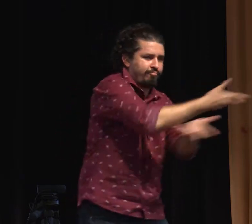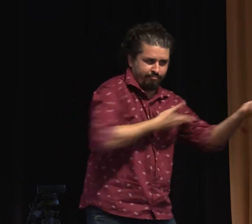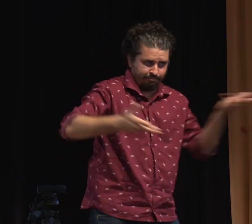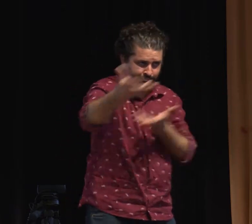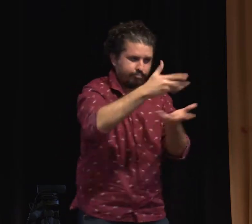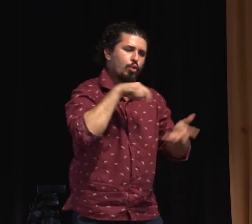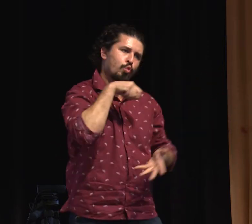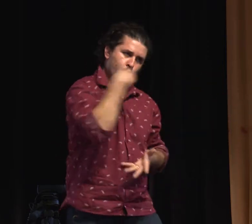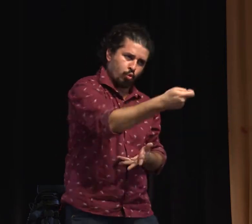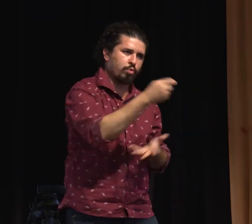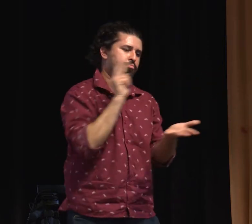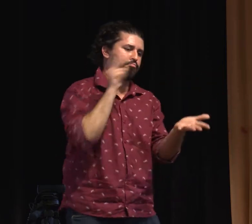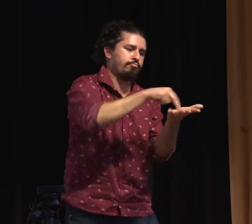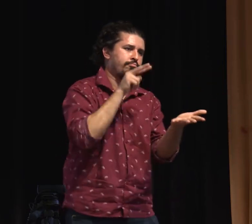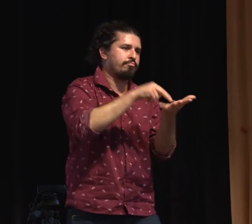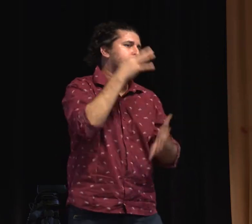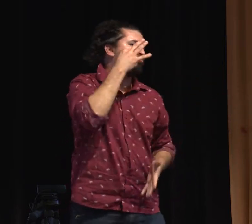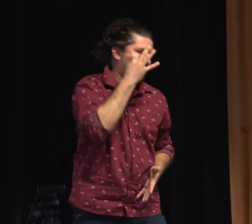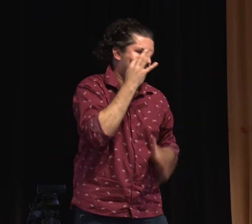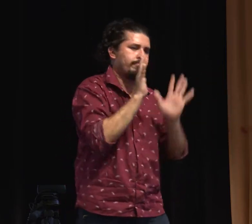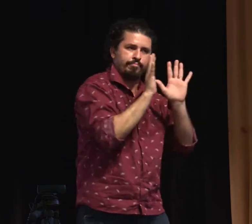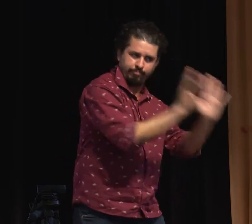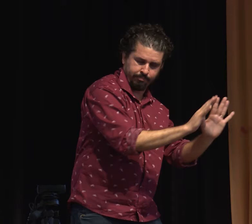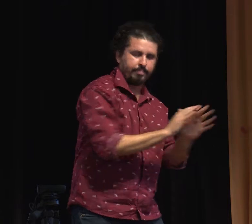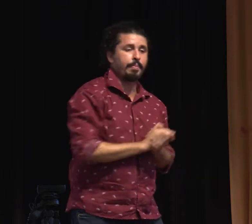seu aluno, a relação era outra, né? Era o ensino presencial.